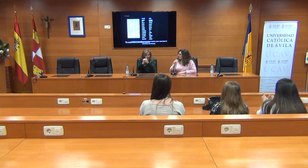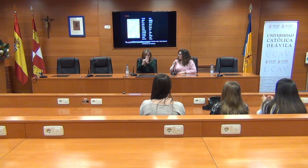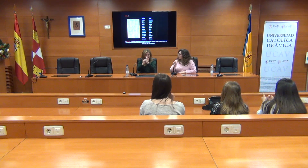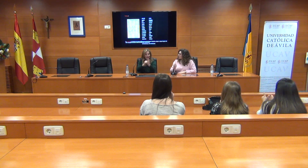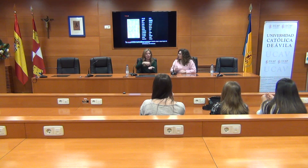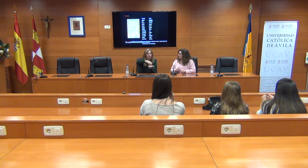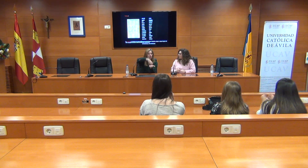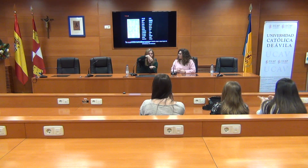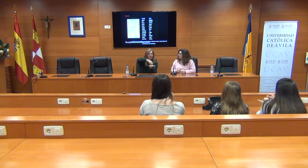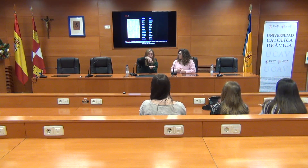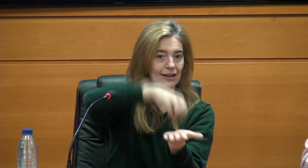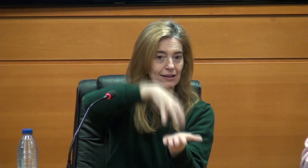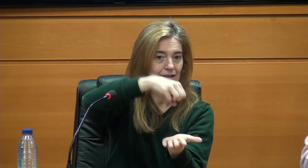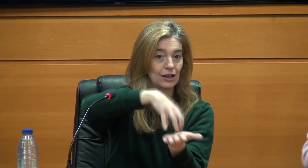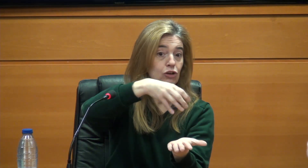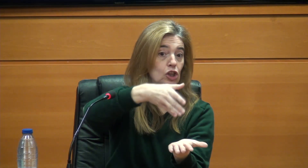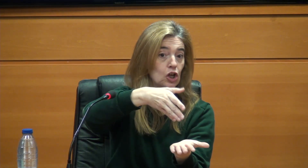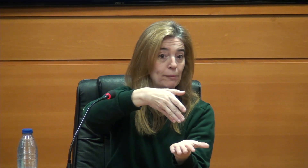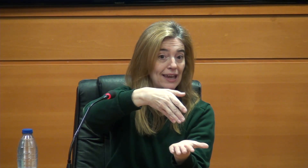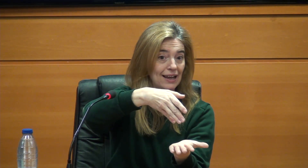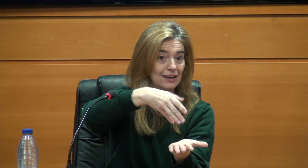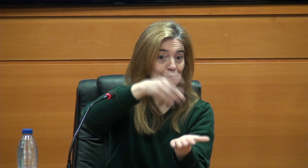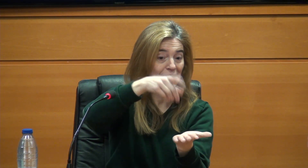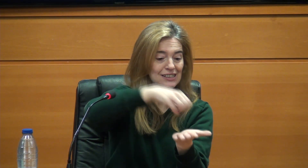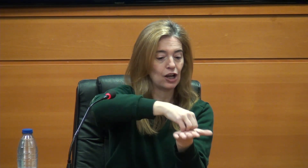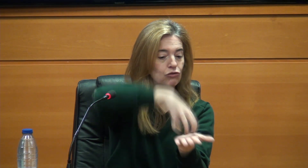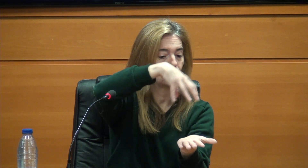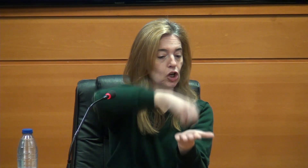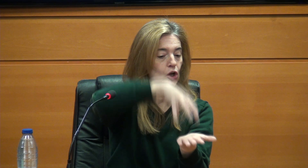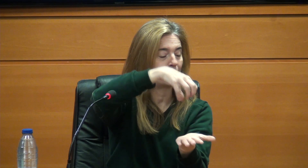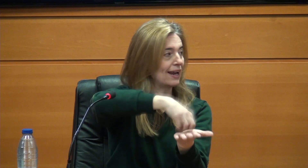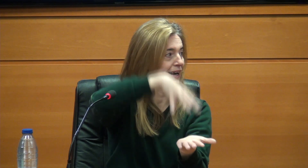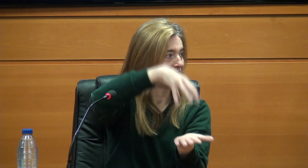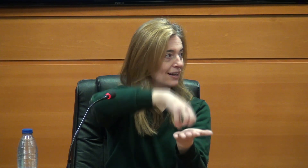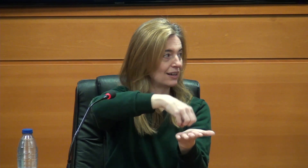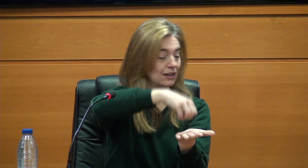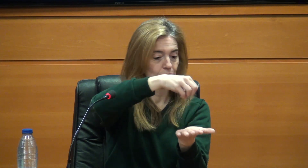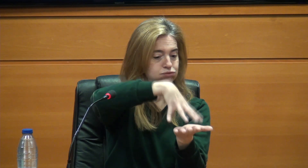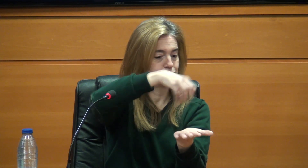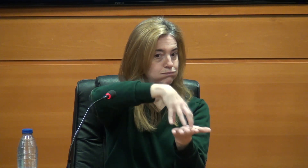vale eso es copiar Y esto fotocopiar